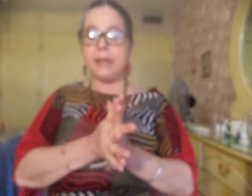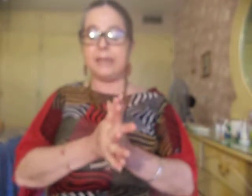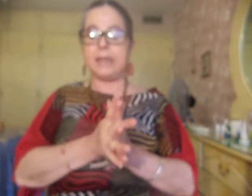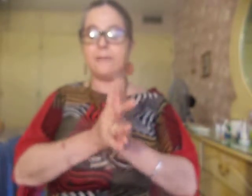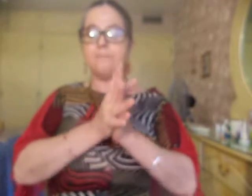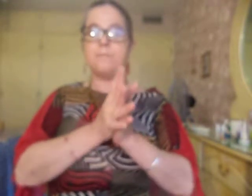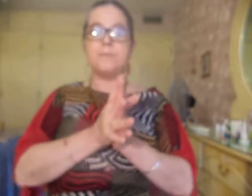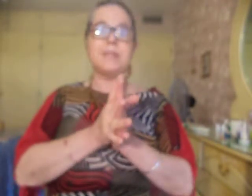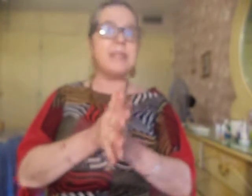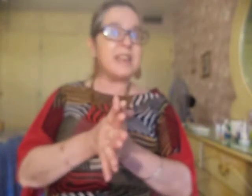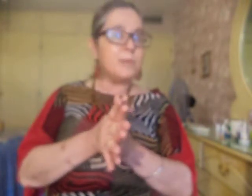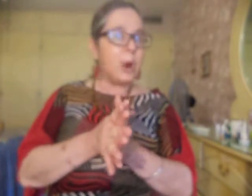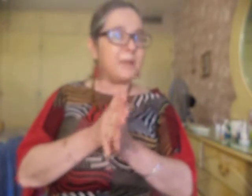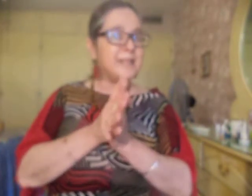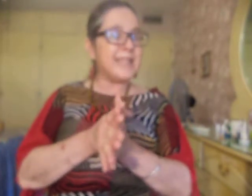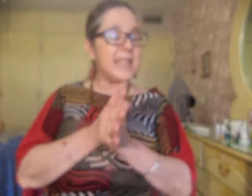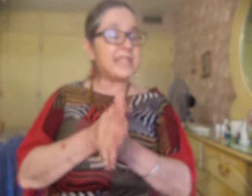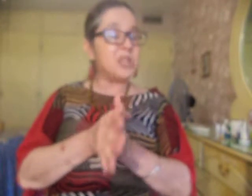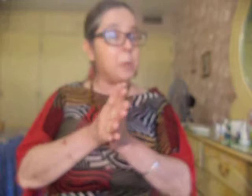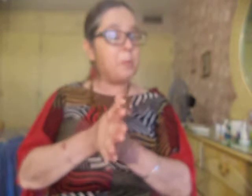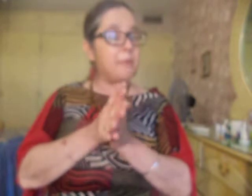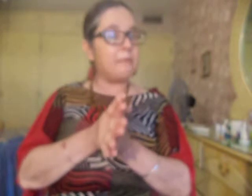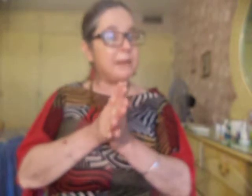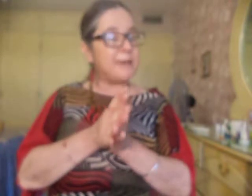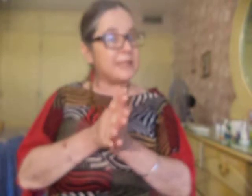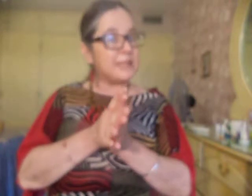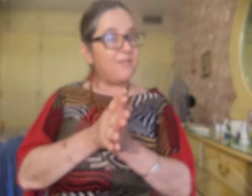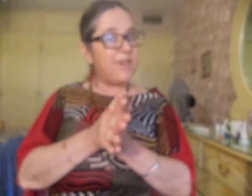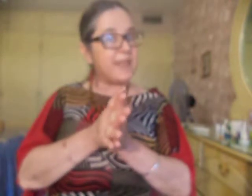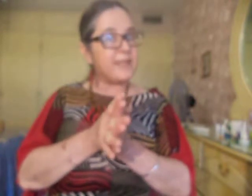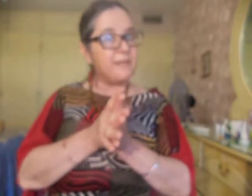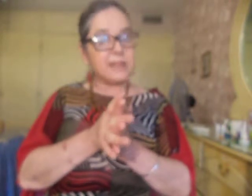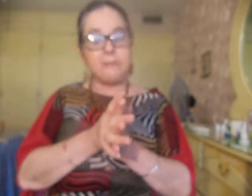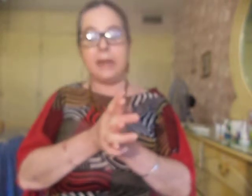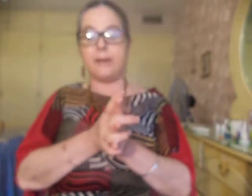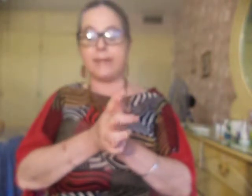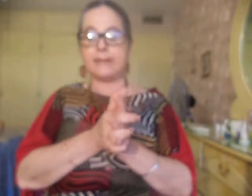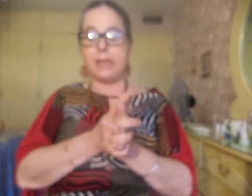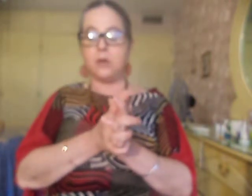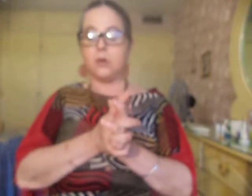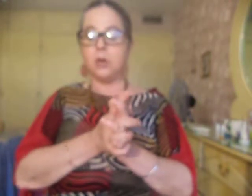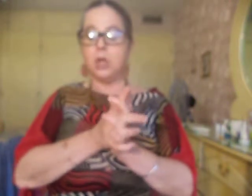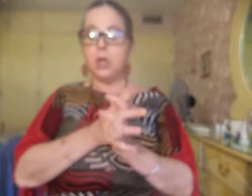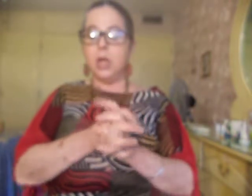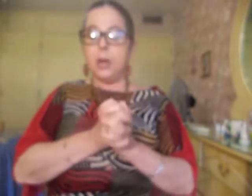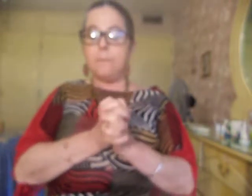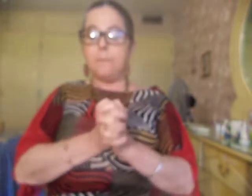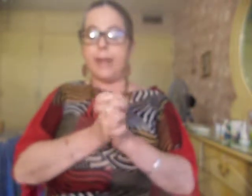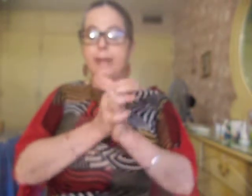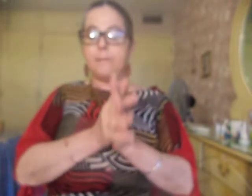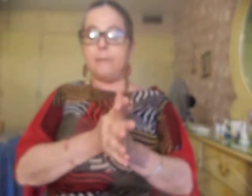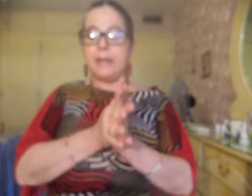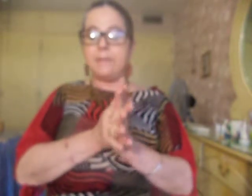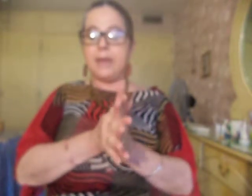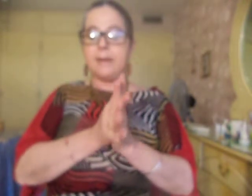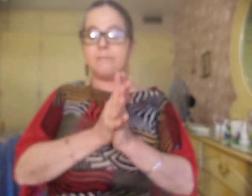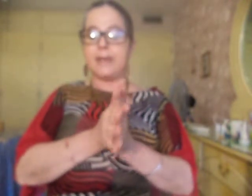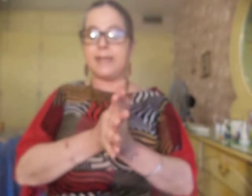fácilmente. Si tienes problemas de digestión, probablemente te falte vitamina B5. Vitamina B6